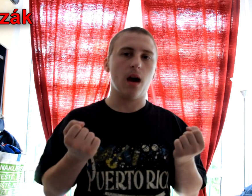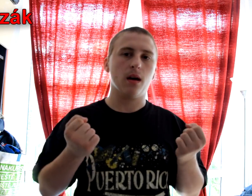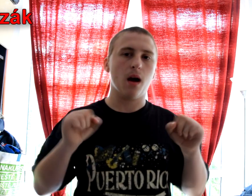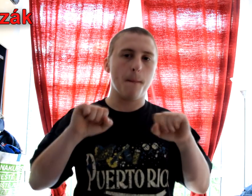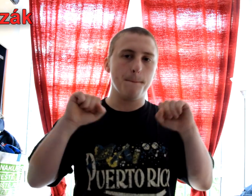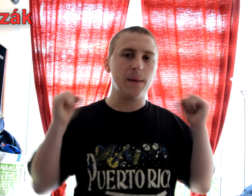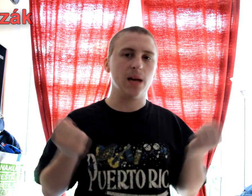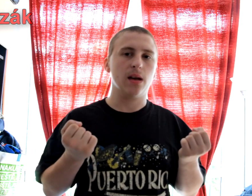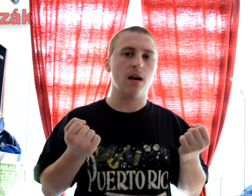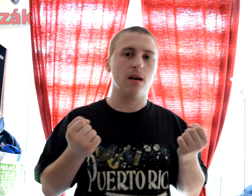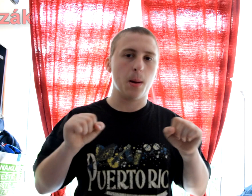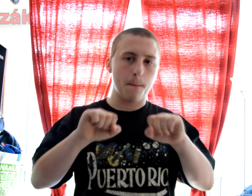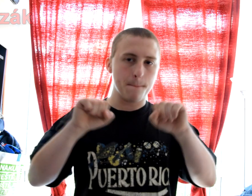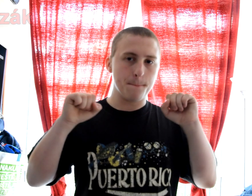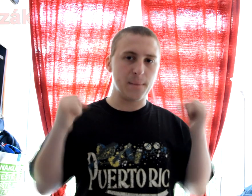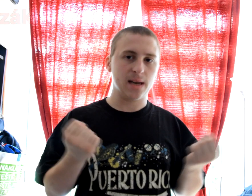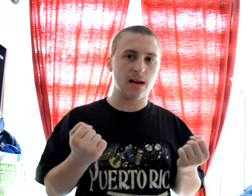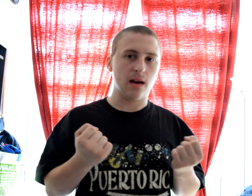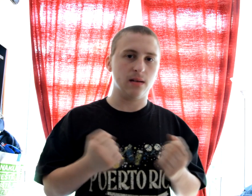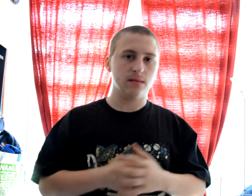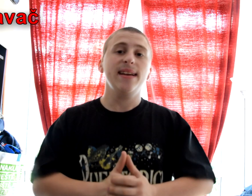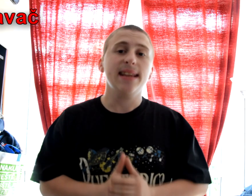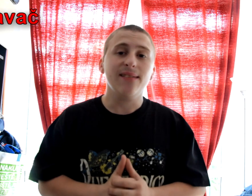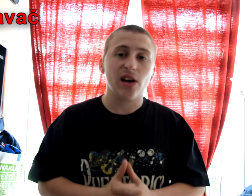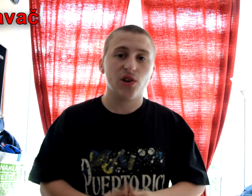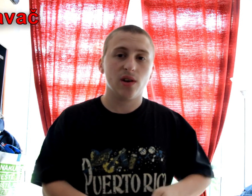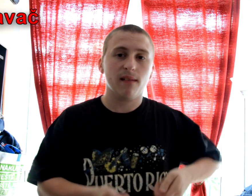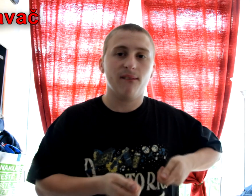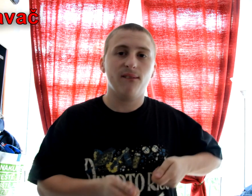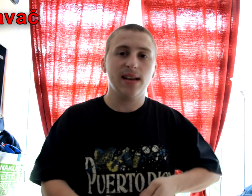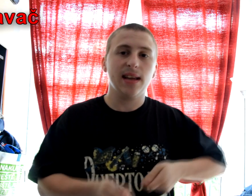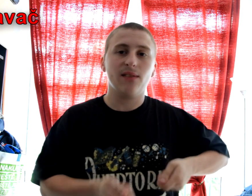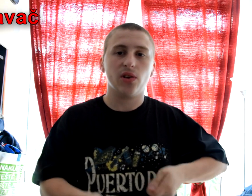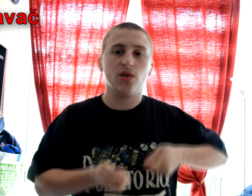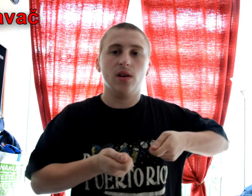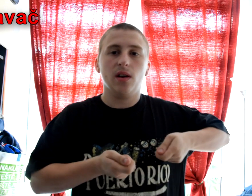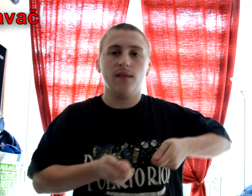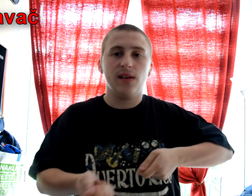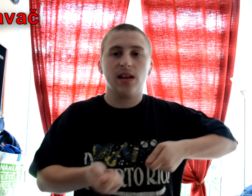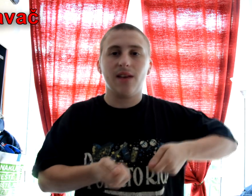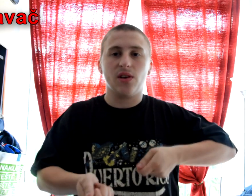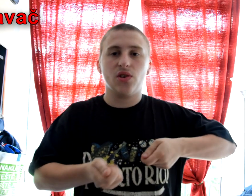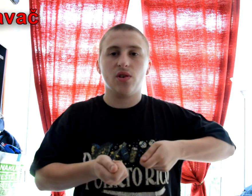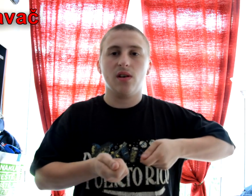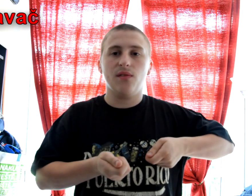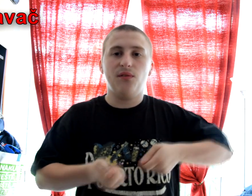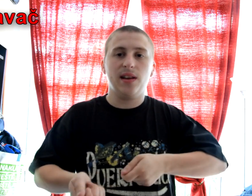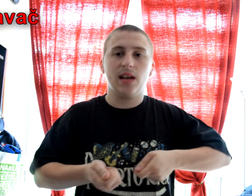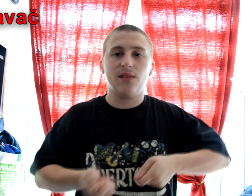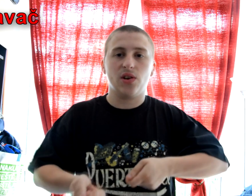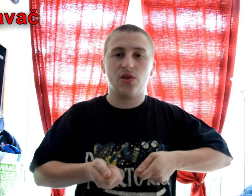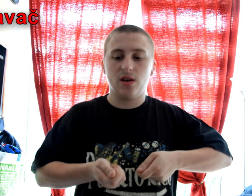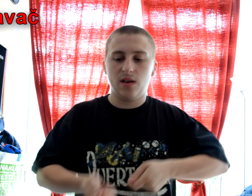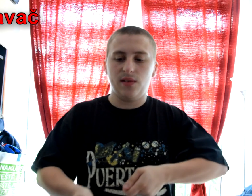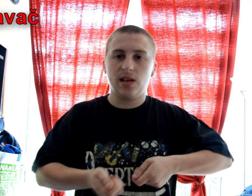Mrazák, mrazák, mrazák. Vysavač, vysavač, vysavač, vysavač,